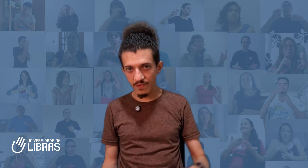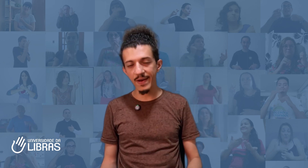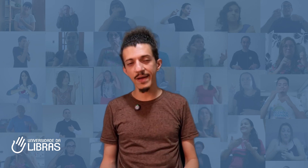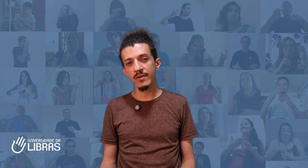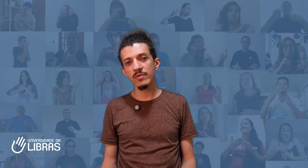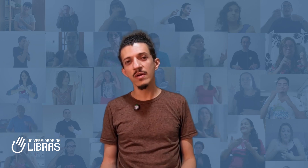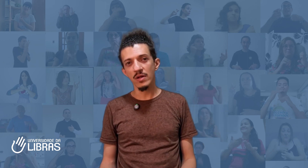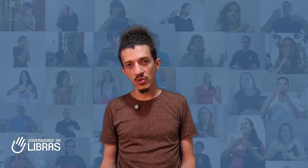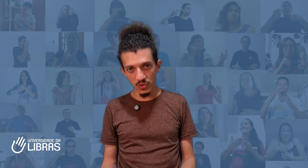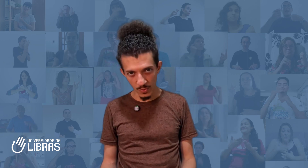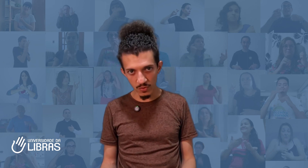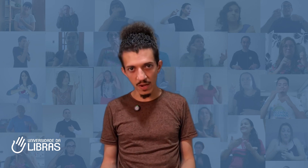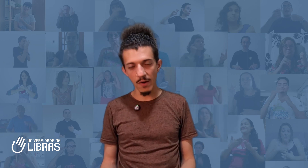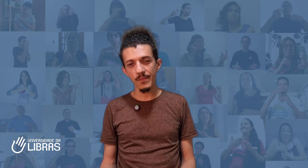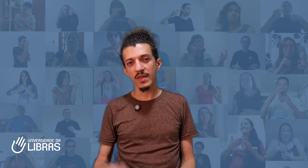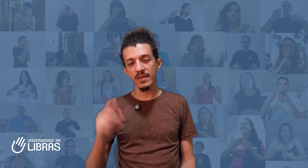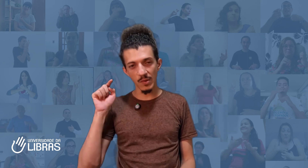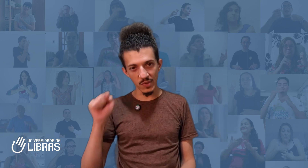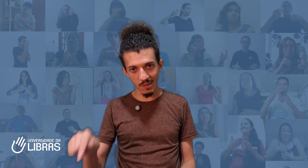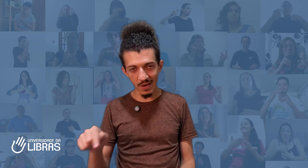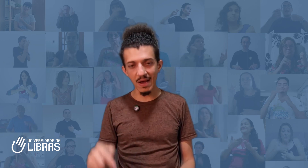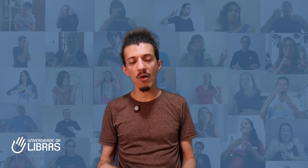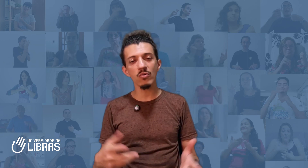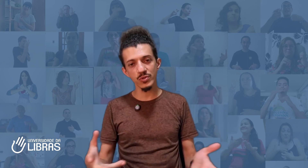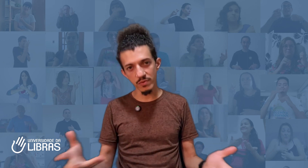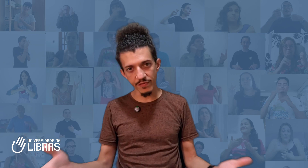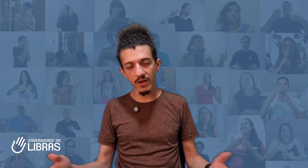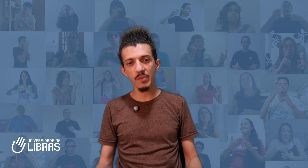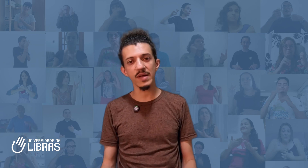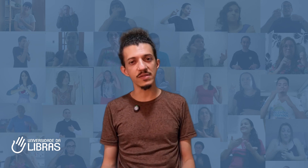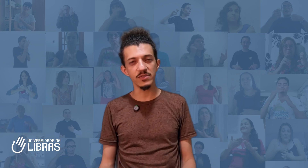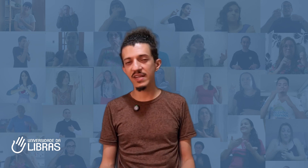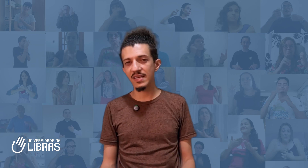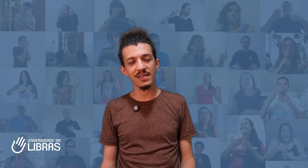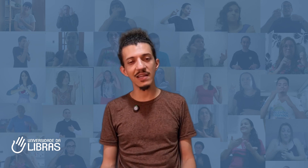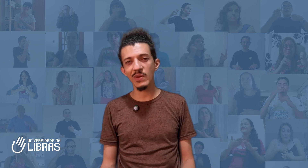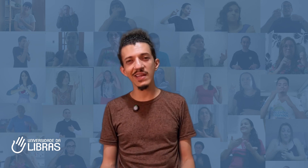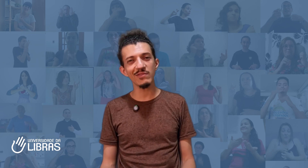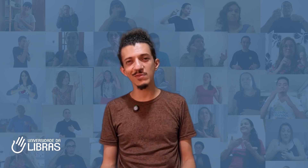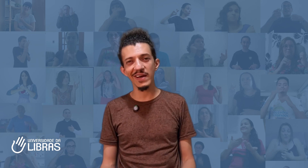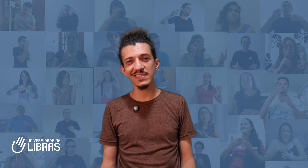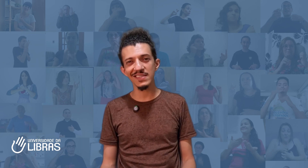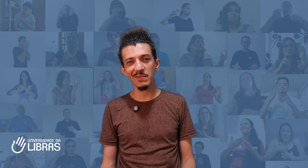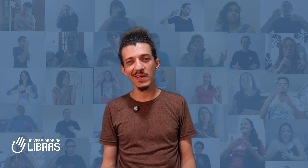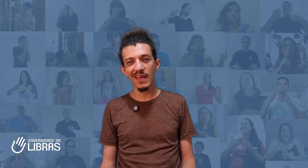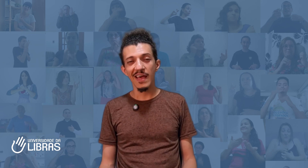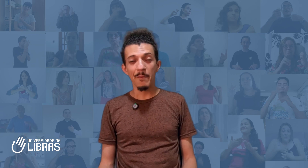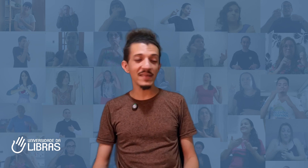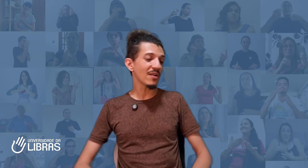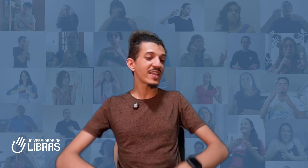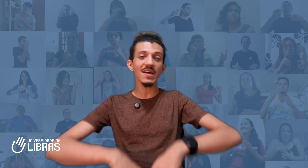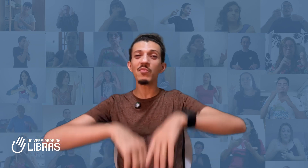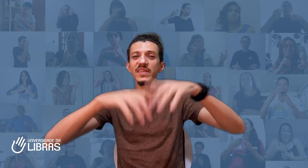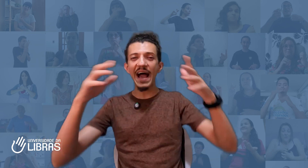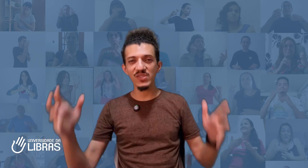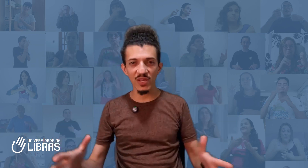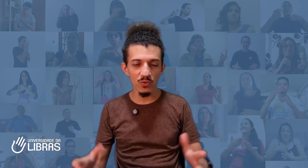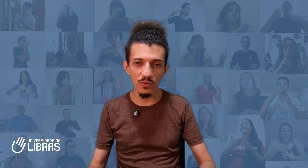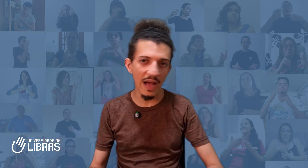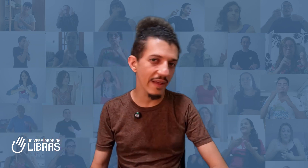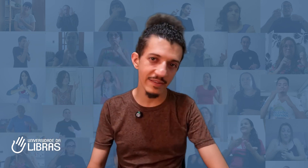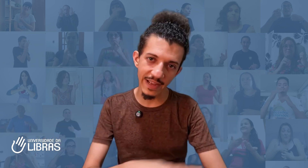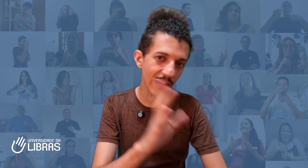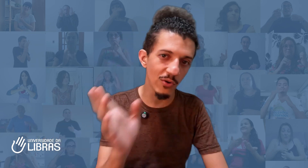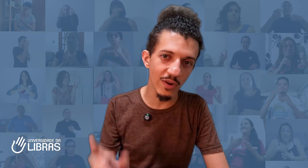continuo falando de Portugal. E se eu apontar para cá, eu continuo falando do Brasil. Gente, essa língua é incrível demais, sabe? Mas se eu quiser mudar isso aí